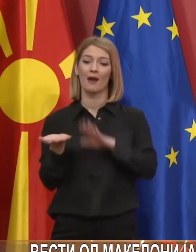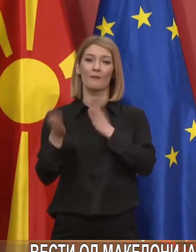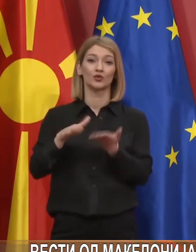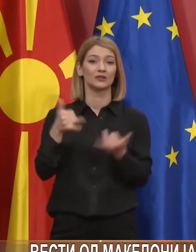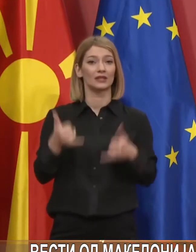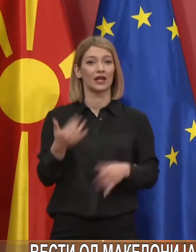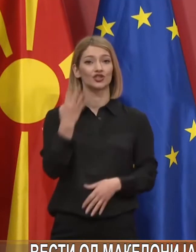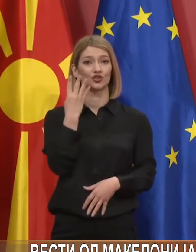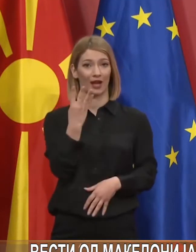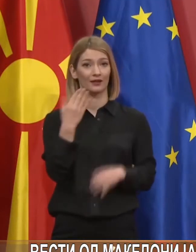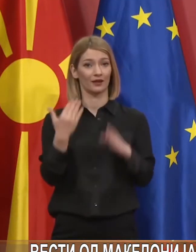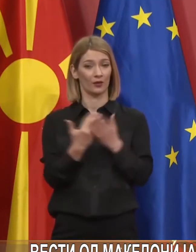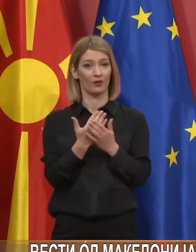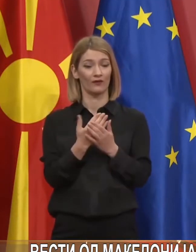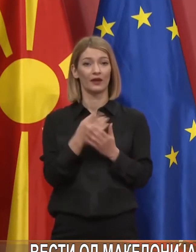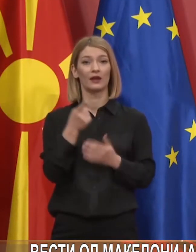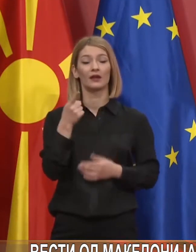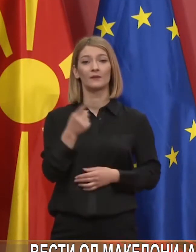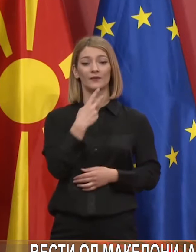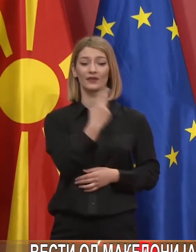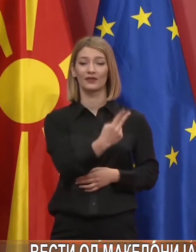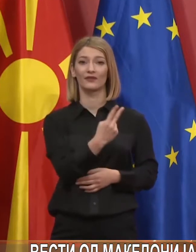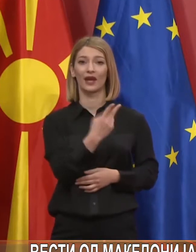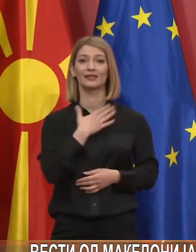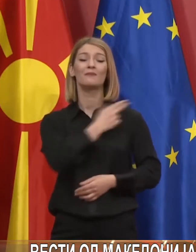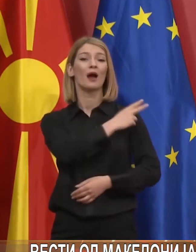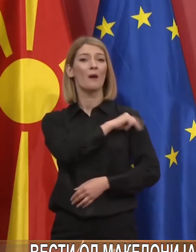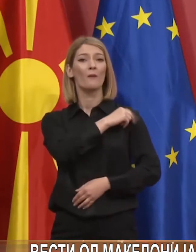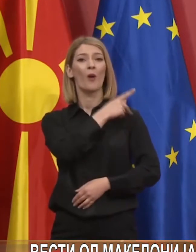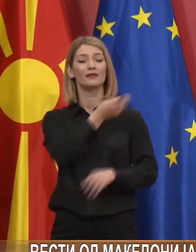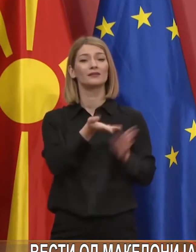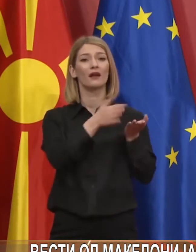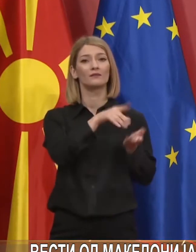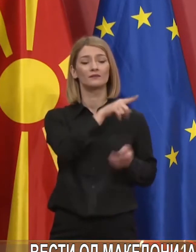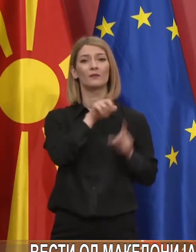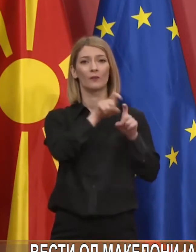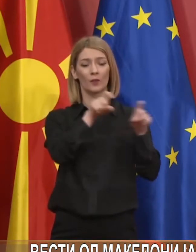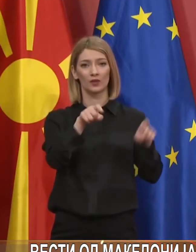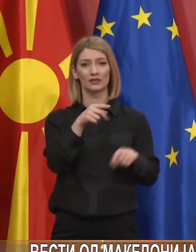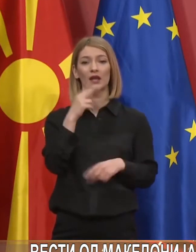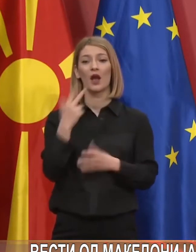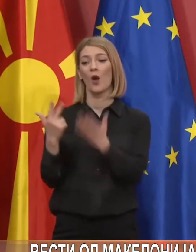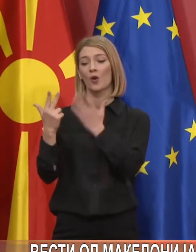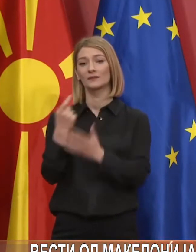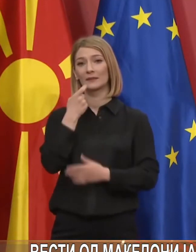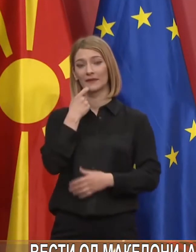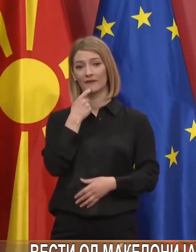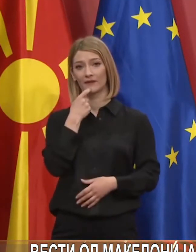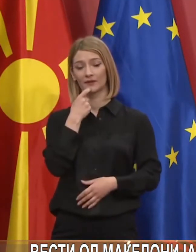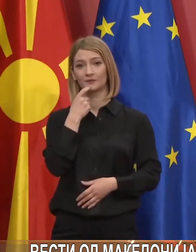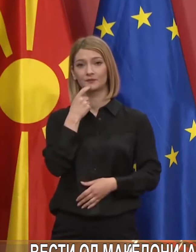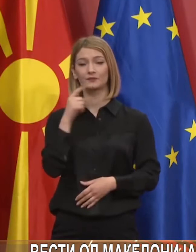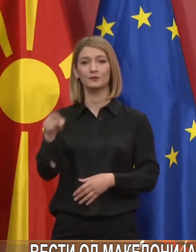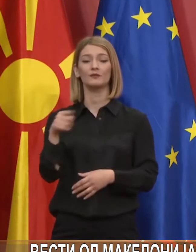зашто едноставно луѓето не се достапни или даваат погрешни податоци во анкетните листови. Тоа се луѓе кои се